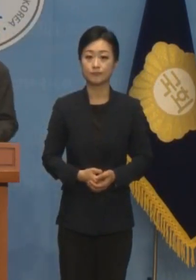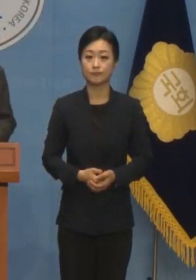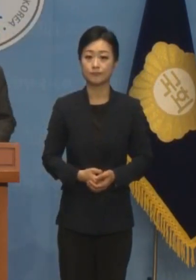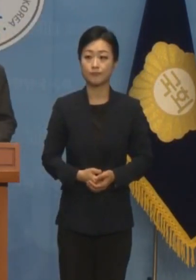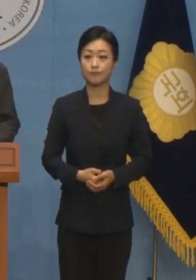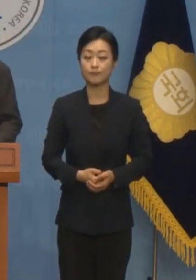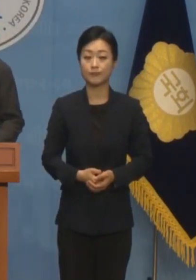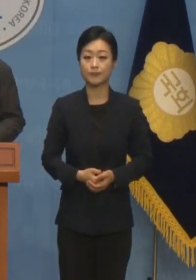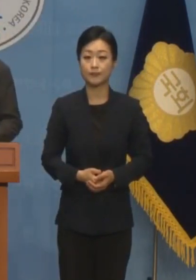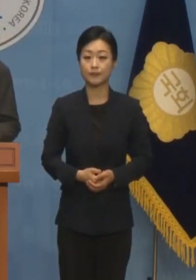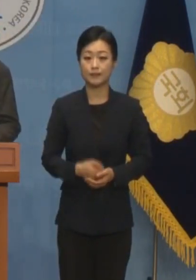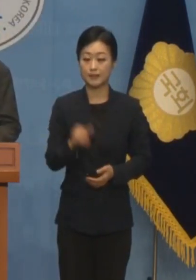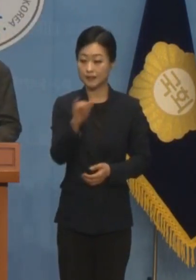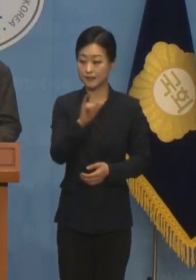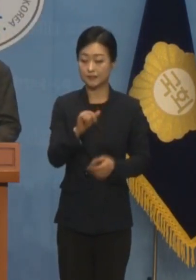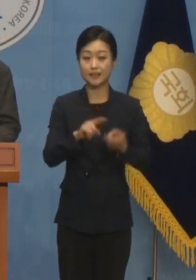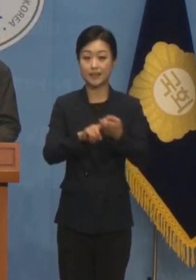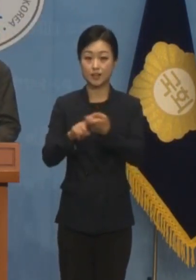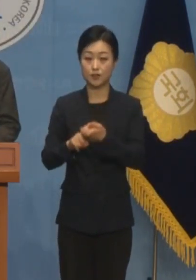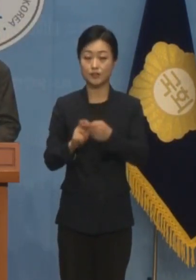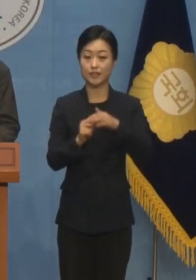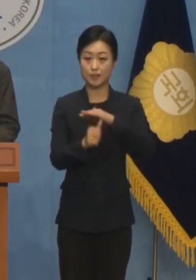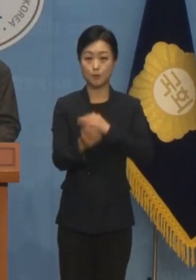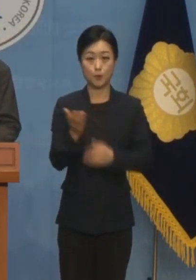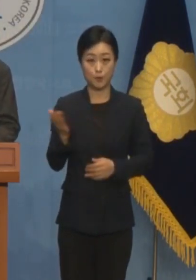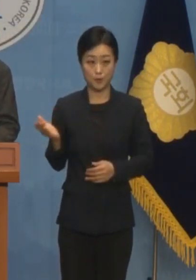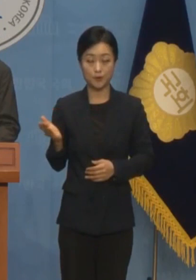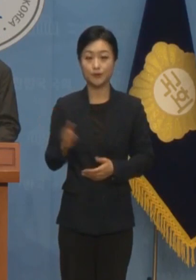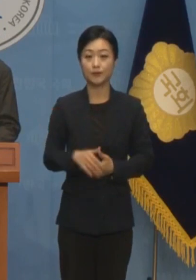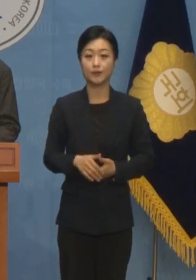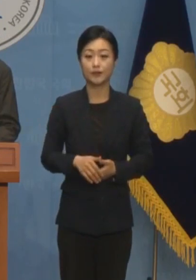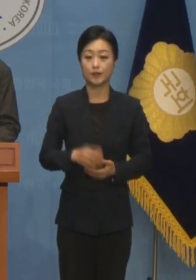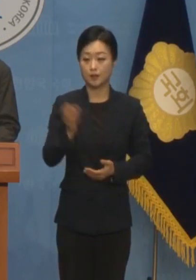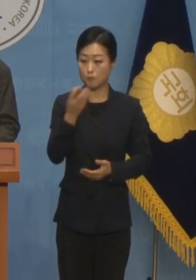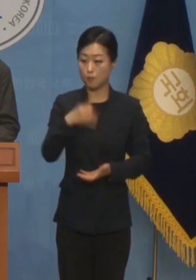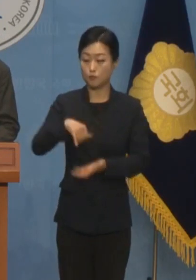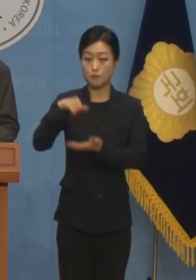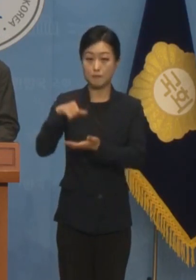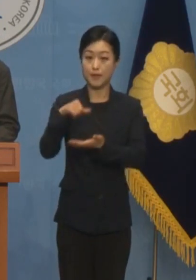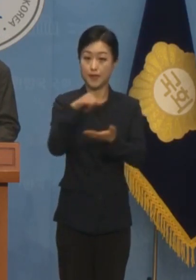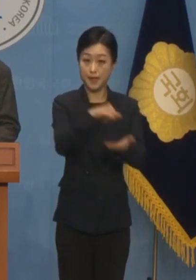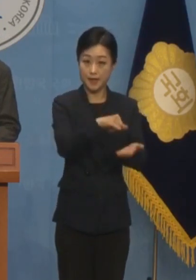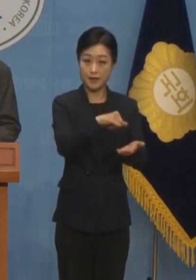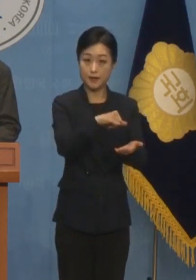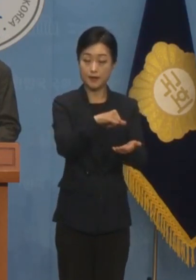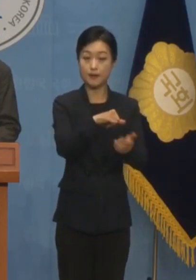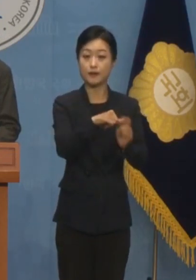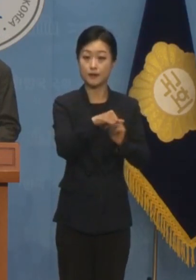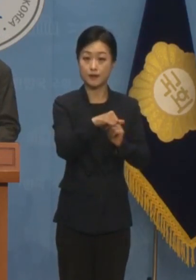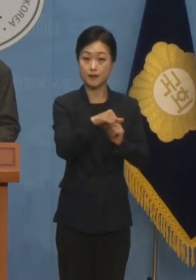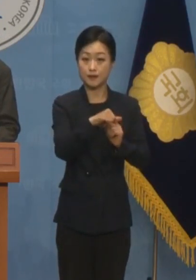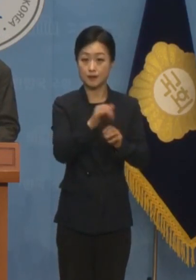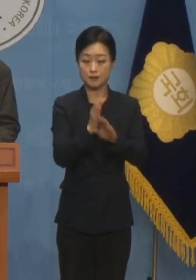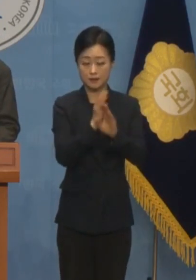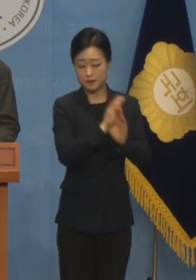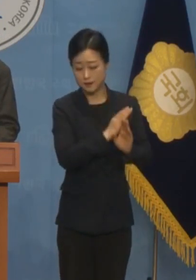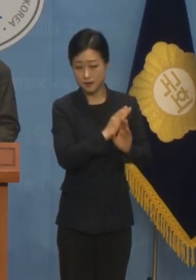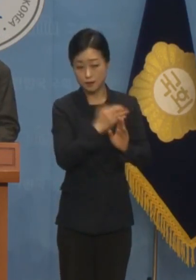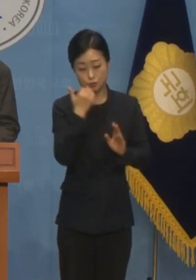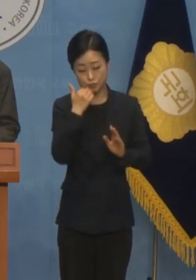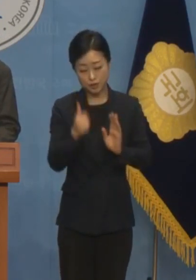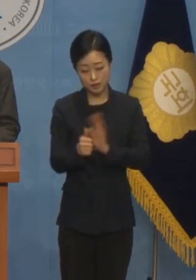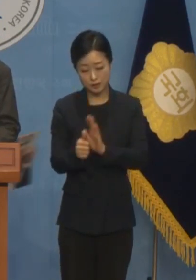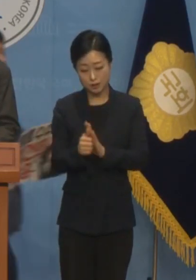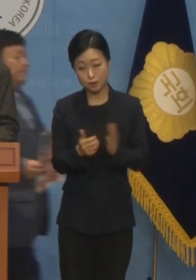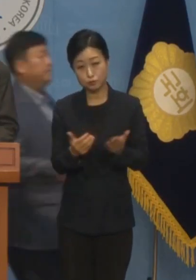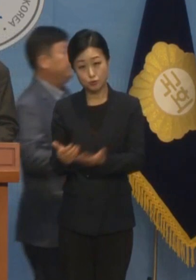네, 을들의 연대 대표 박창진입니다. 명품백에 또 누구의 뒷배를 봐주는 백까지